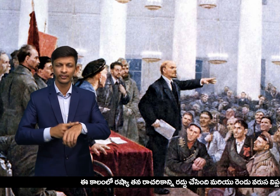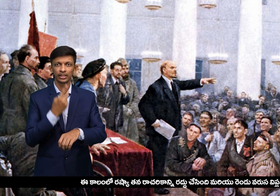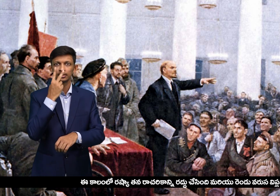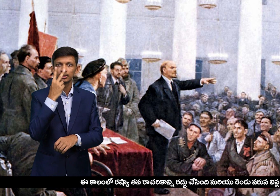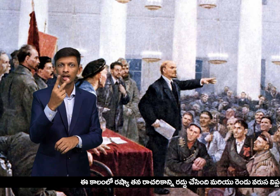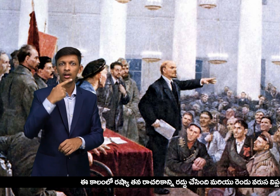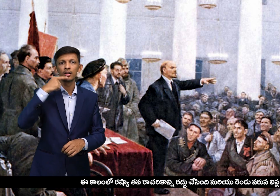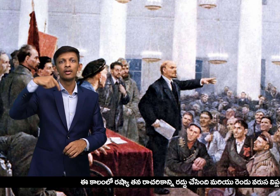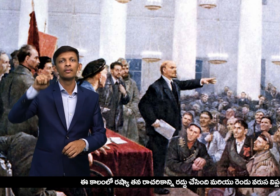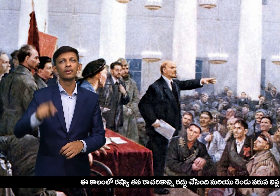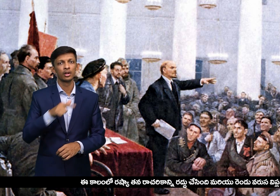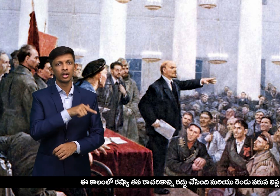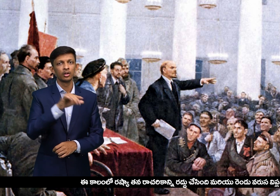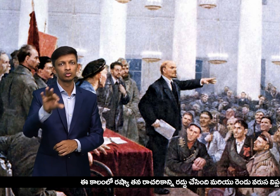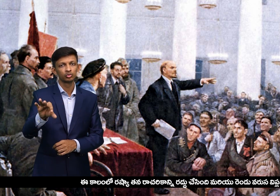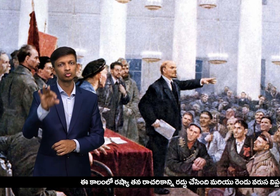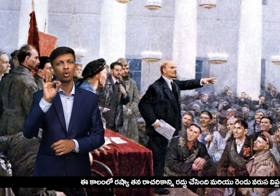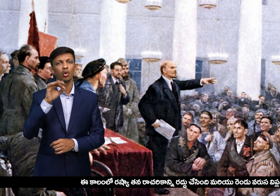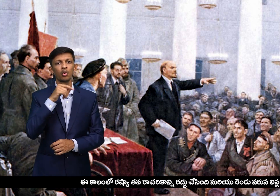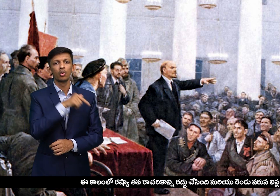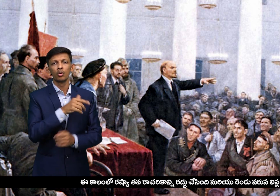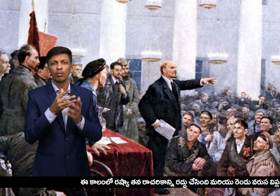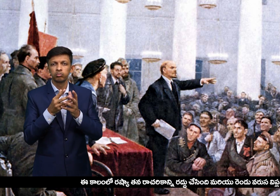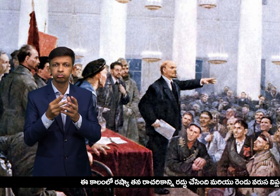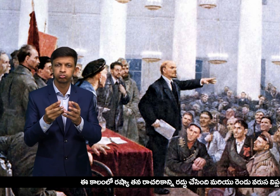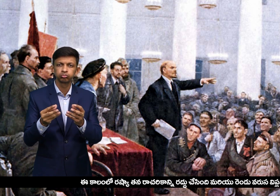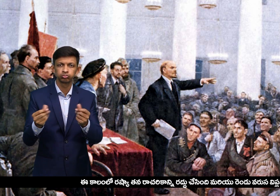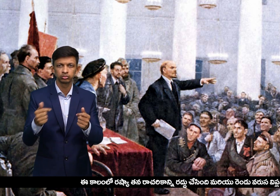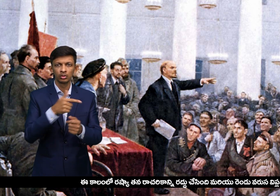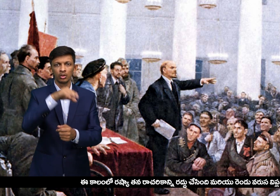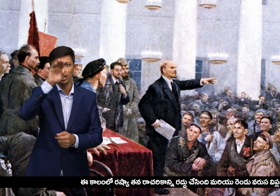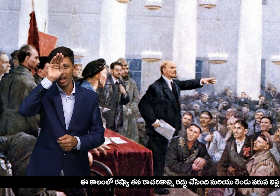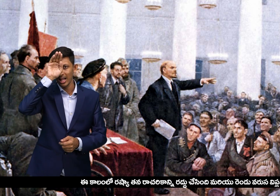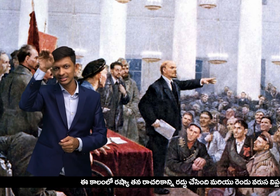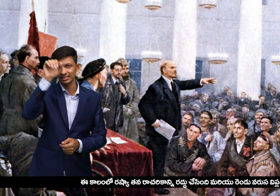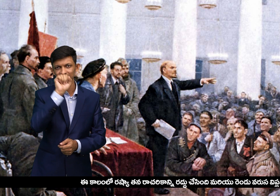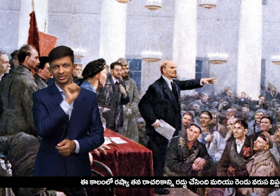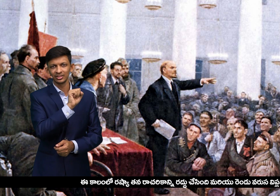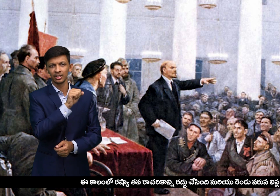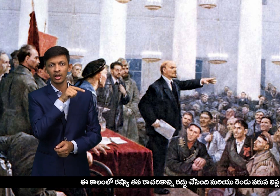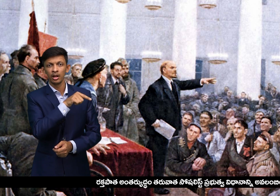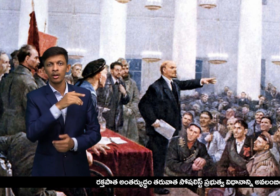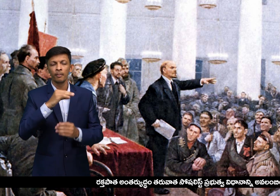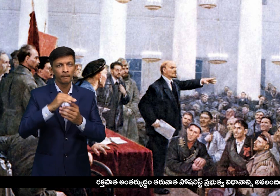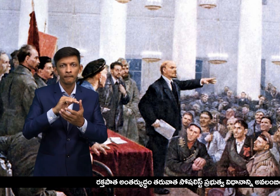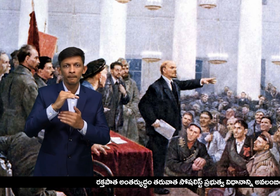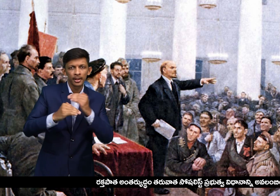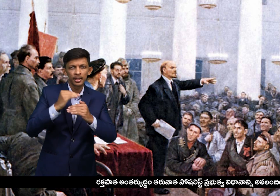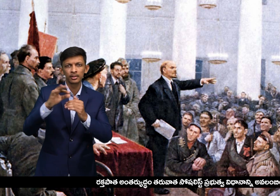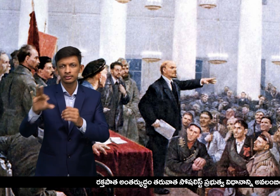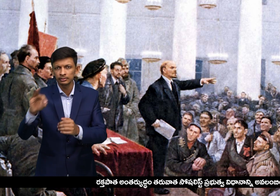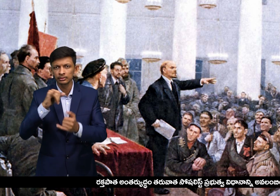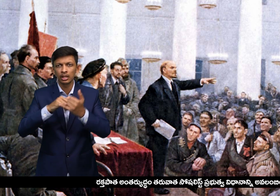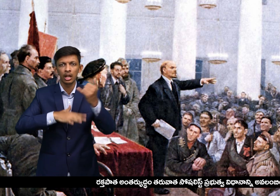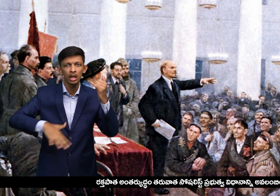ఈ కాలంలో రష్యా తన రాచరికాన్ని రద్దు చేసింది మరియు 2 వరుస విప్లవాలు మరియు రక్తపాత